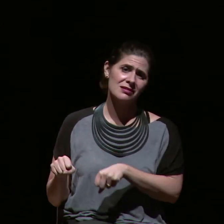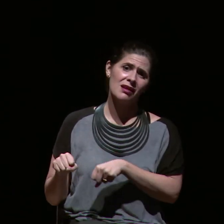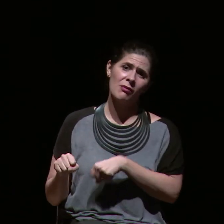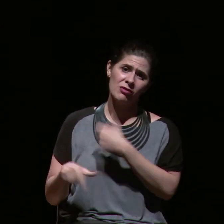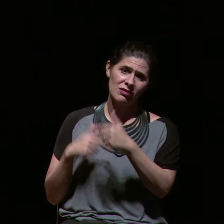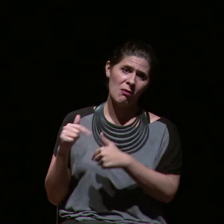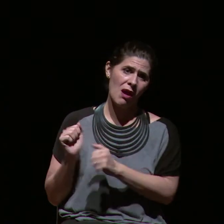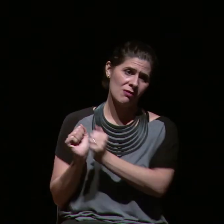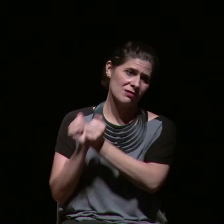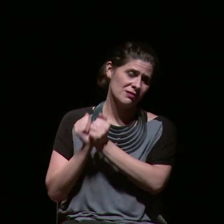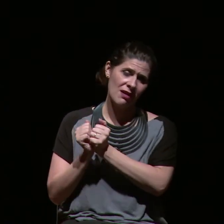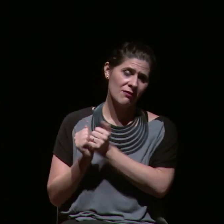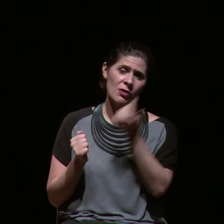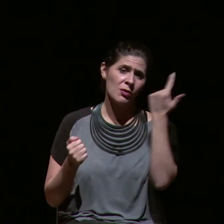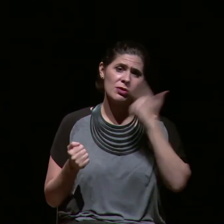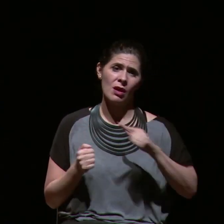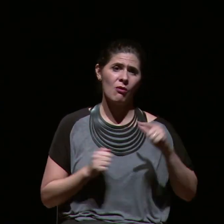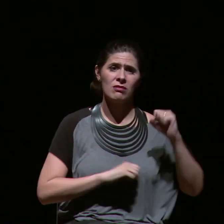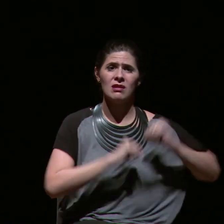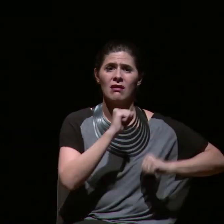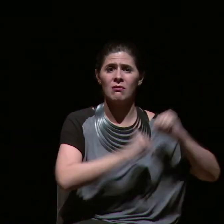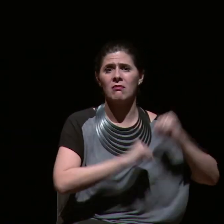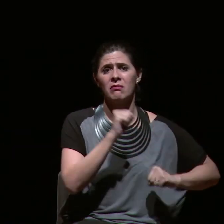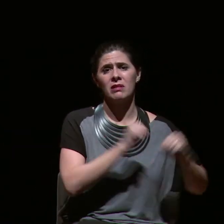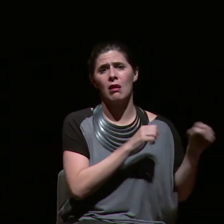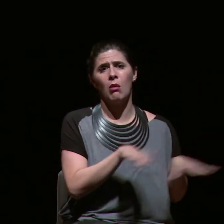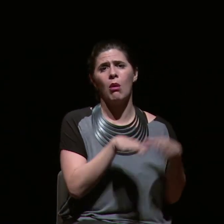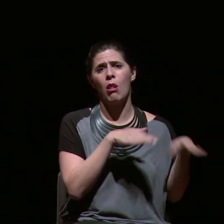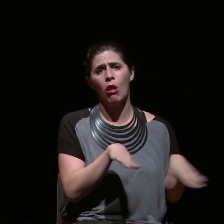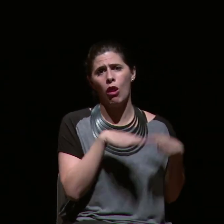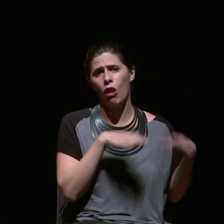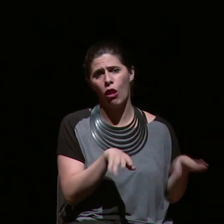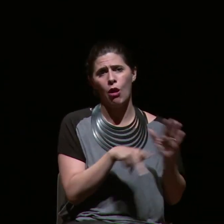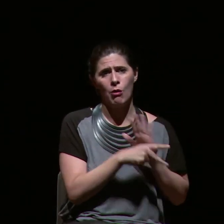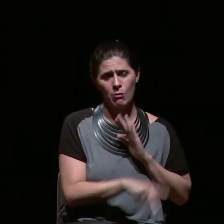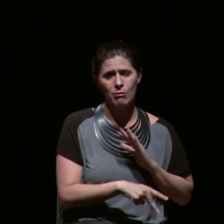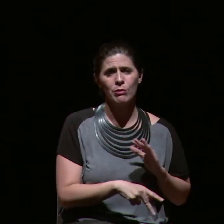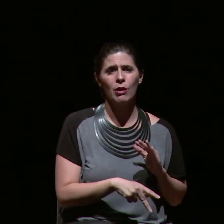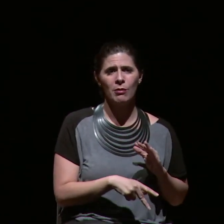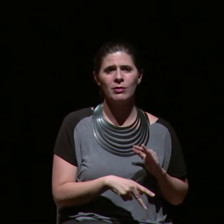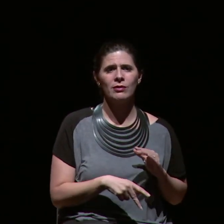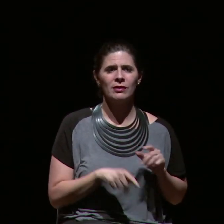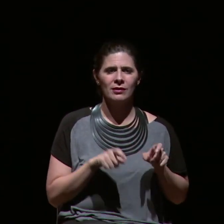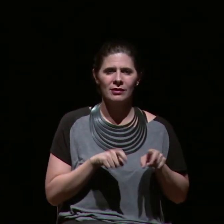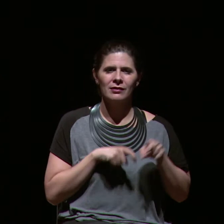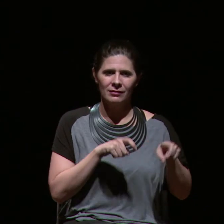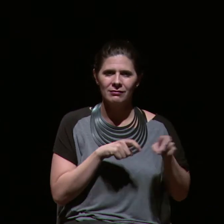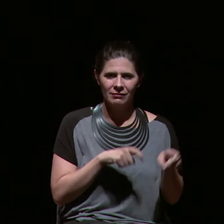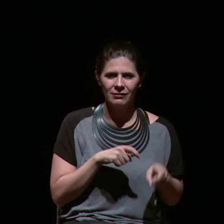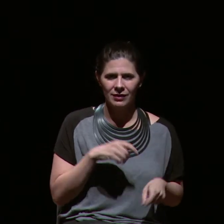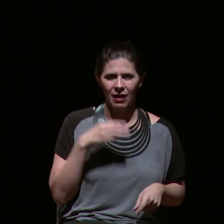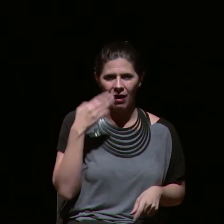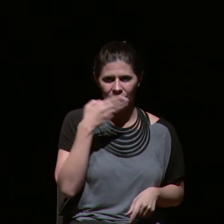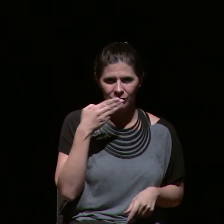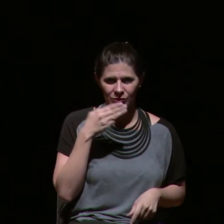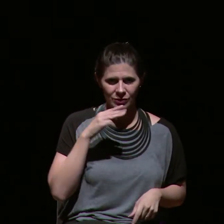industrial capitalista de produção dos engenhos de açúcar. Por isso, a escravidão e o tráfico negreiro eram indesejáveis, mas não a manutenção de